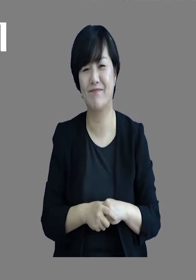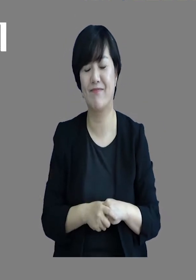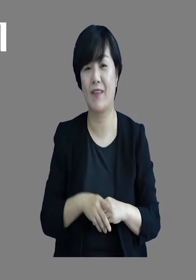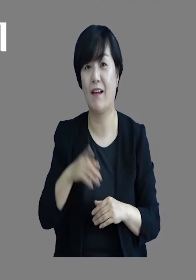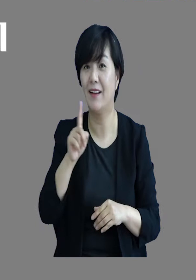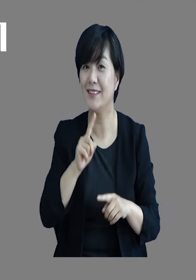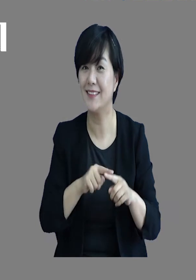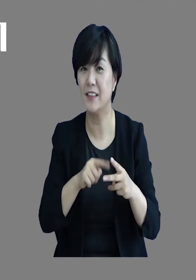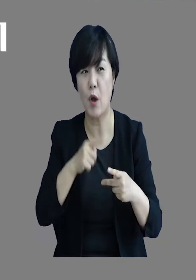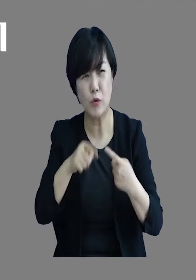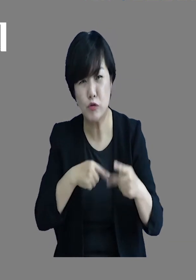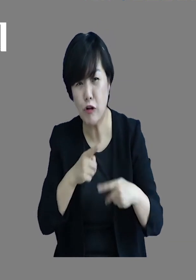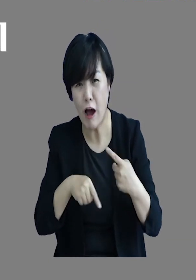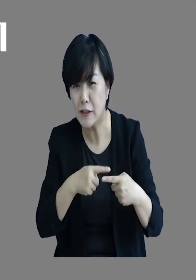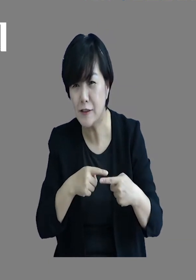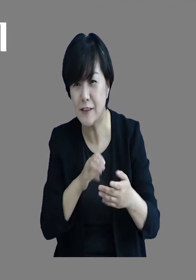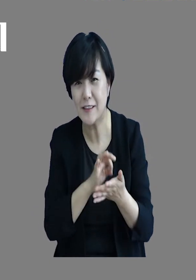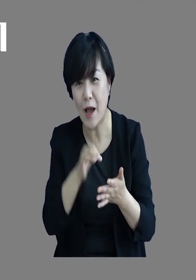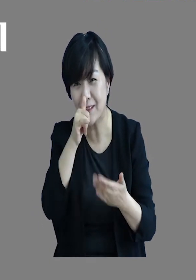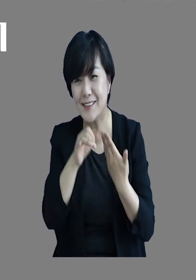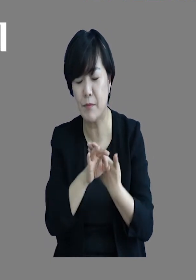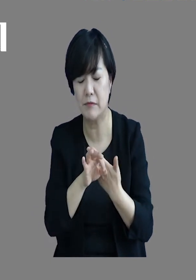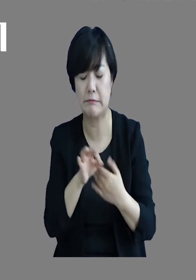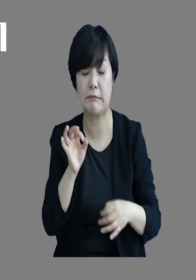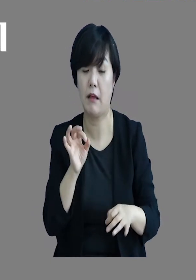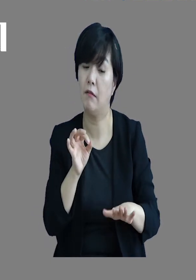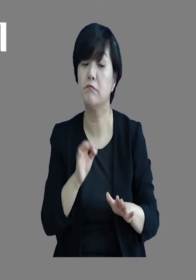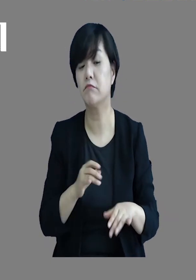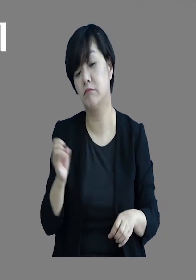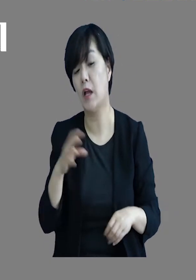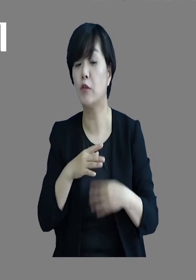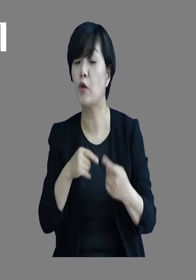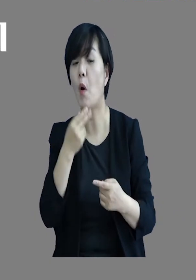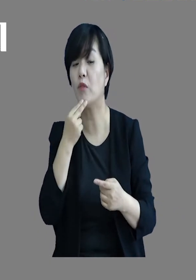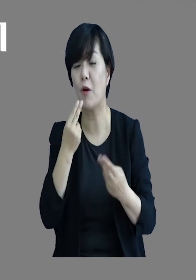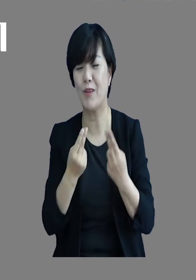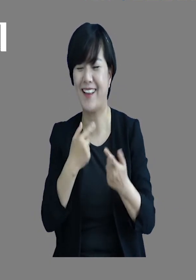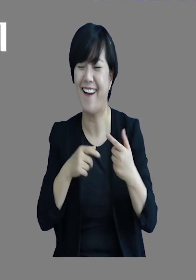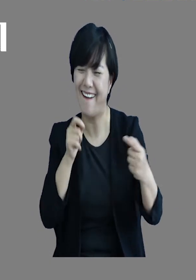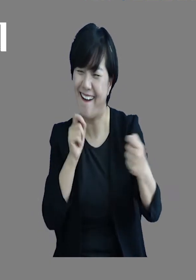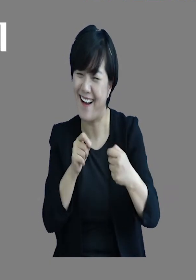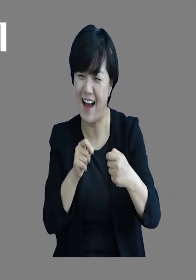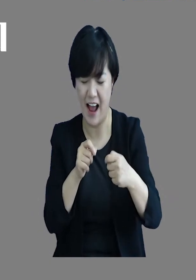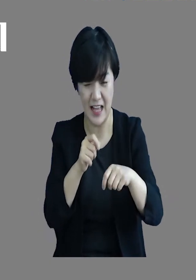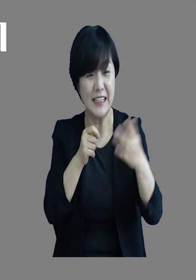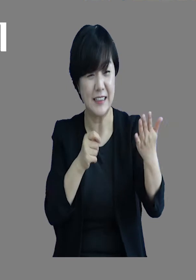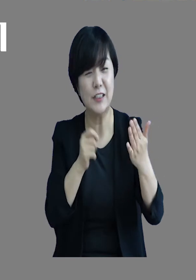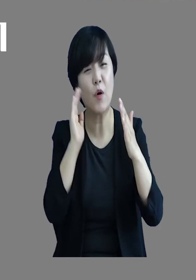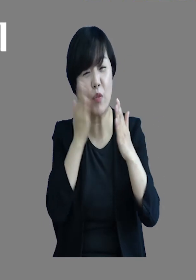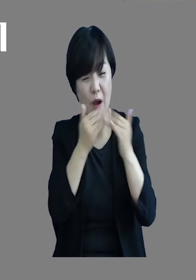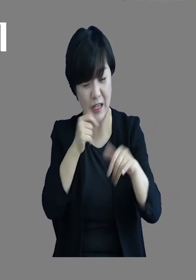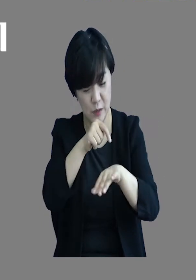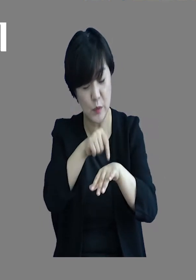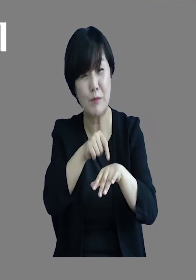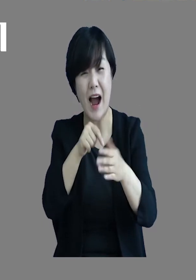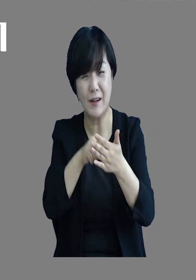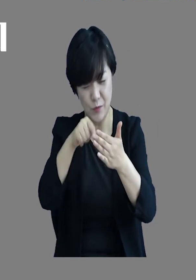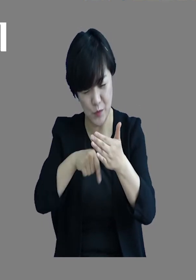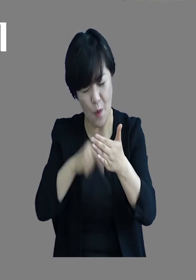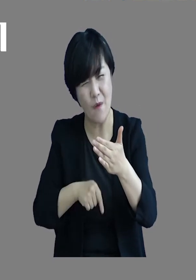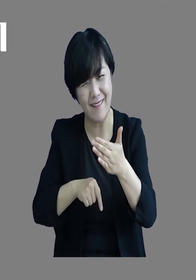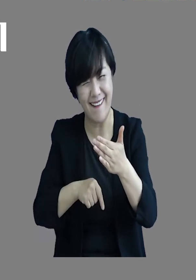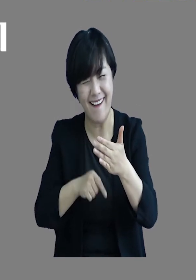아무래도 수어를 쓰면 안 하는 것보다는 좀 더 가까워지고 그 사람들의 속사정을 아니까 좀 더 잘